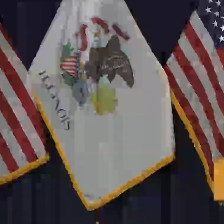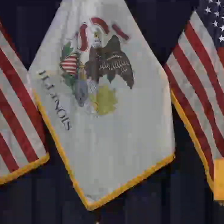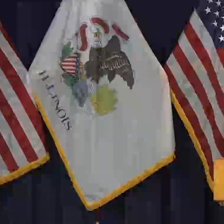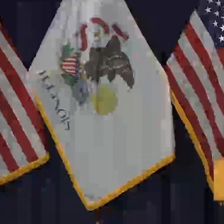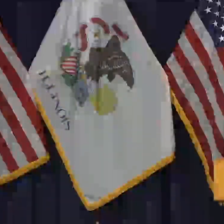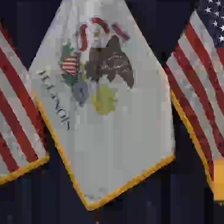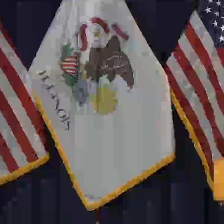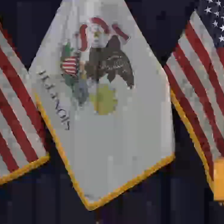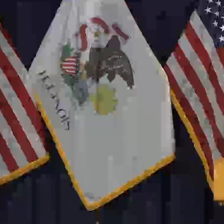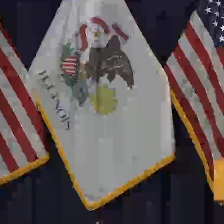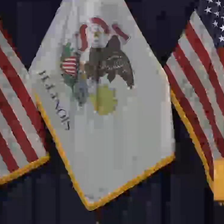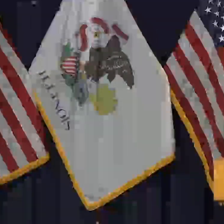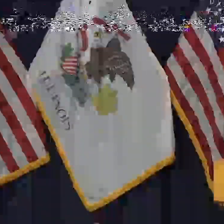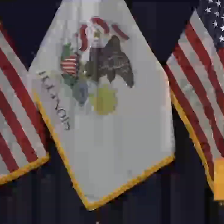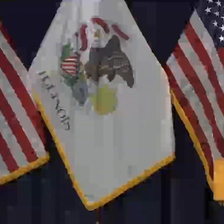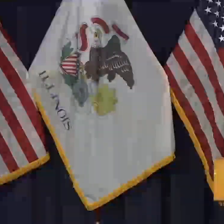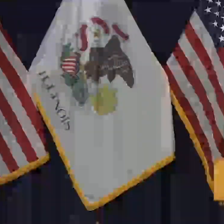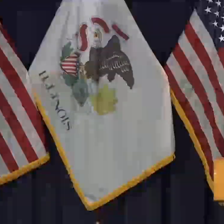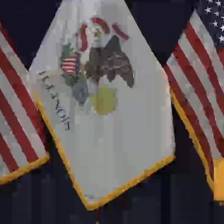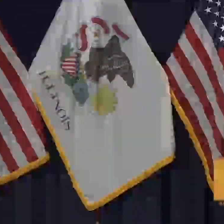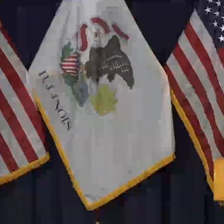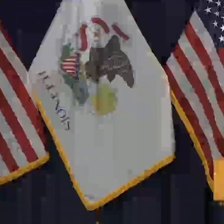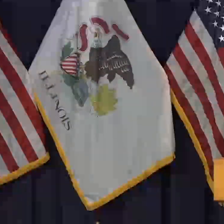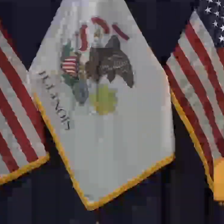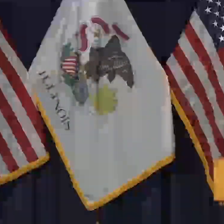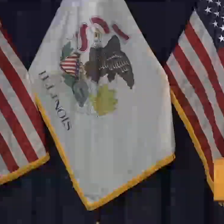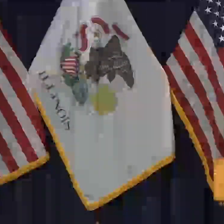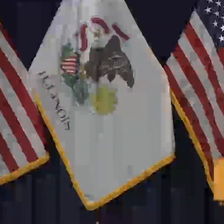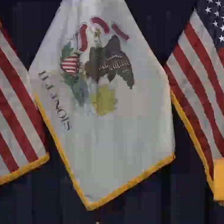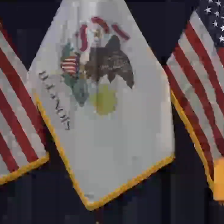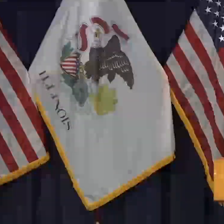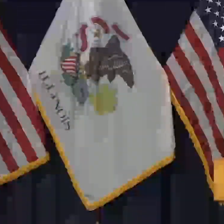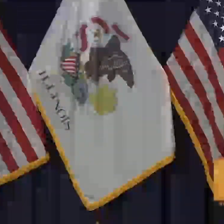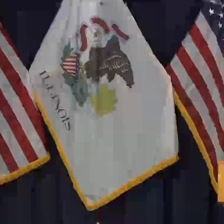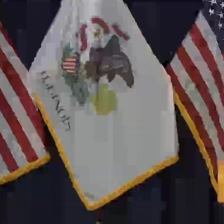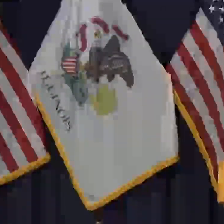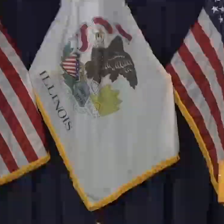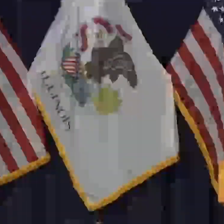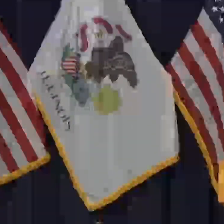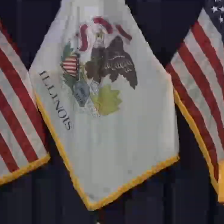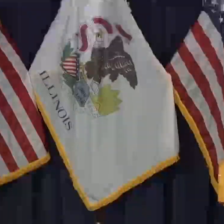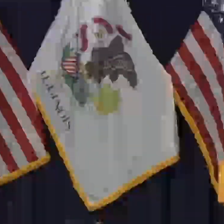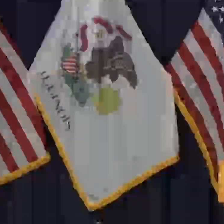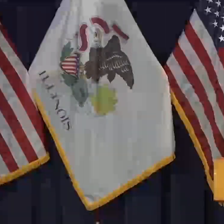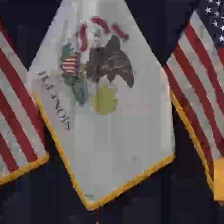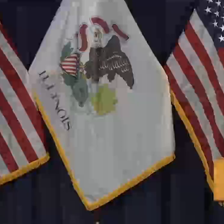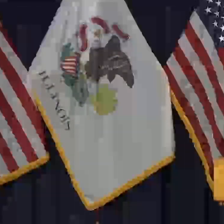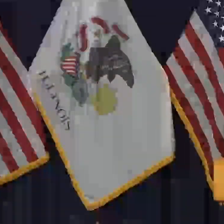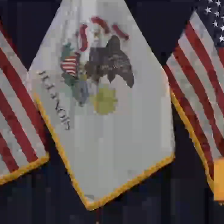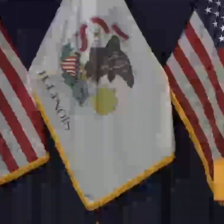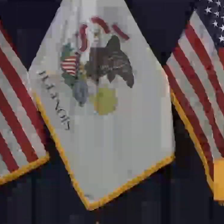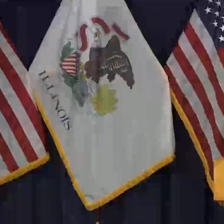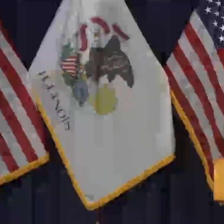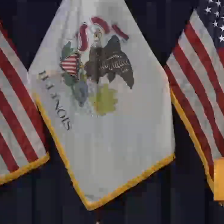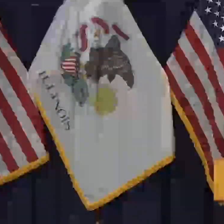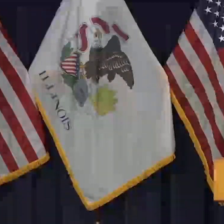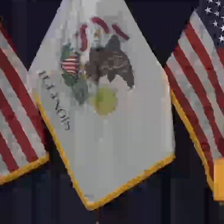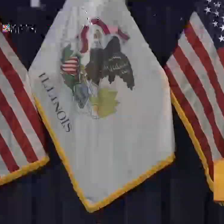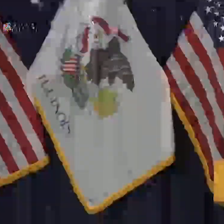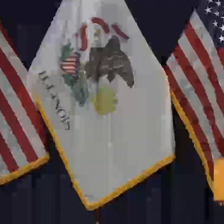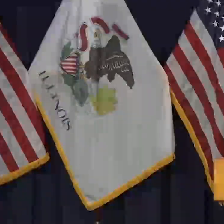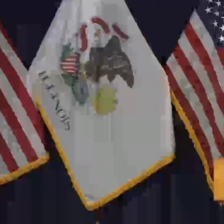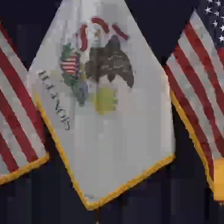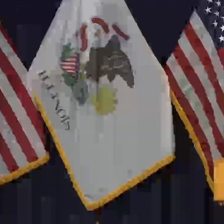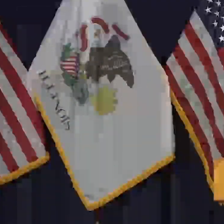Hay 120 clínicas federales que realizan pruebas gratis, muchos de ellos como Greater